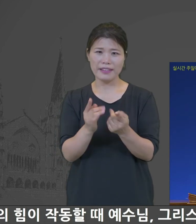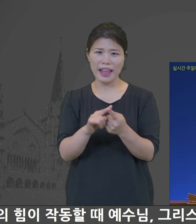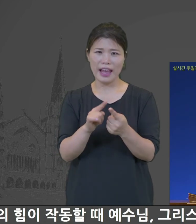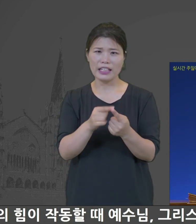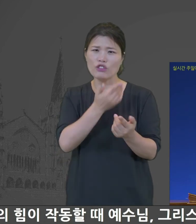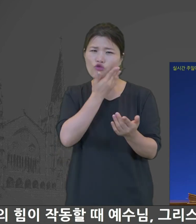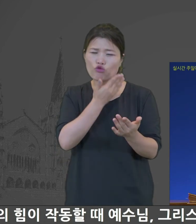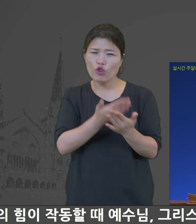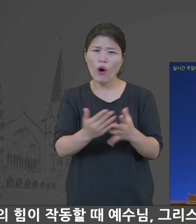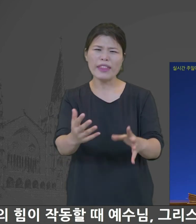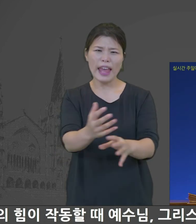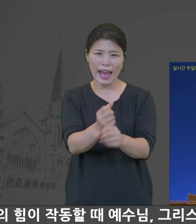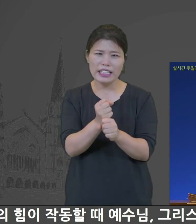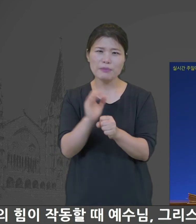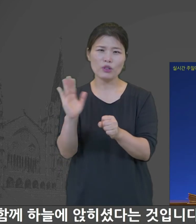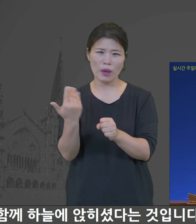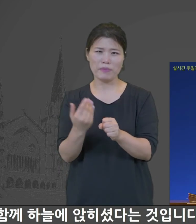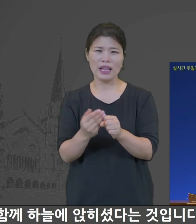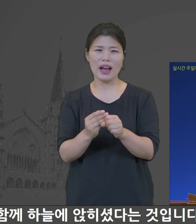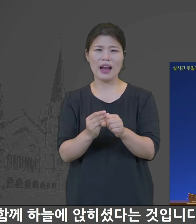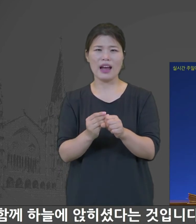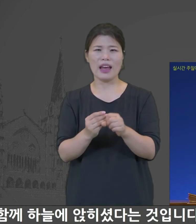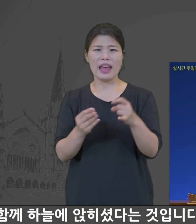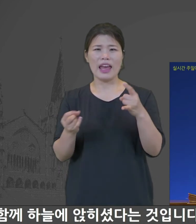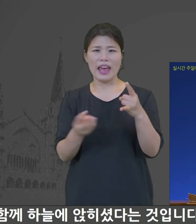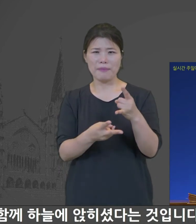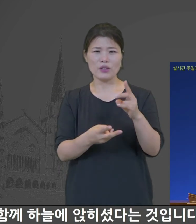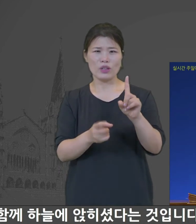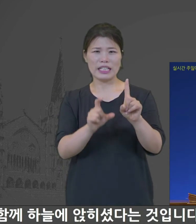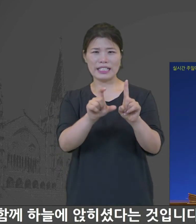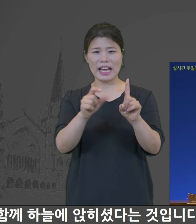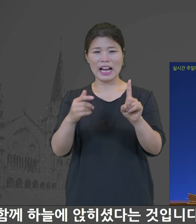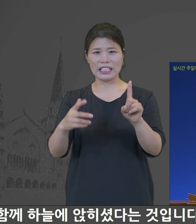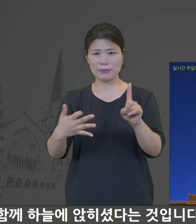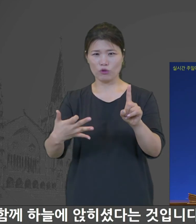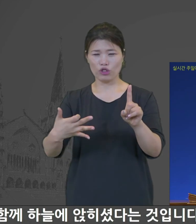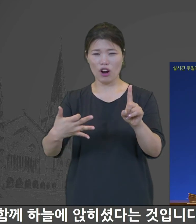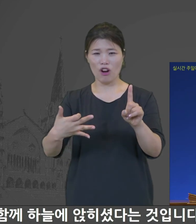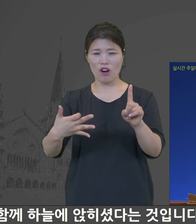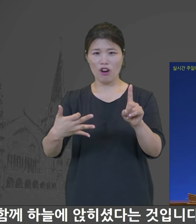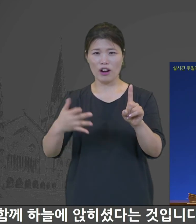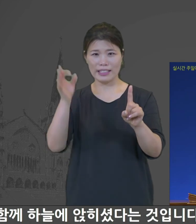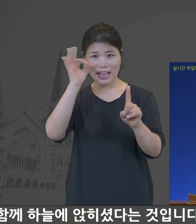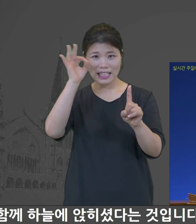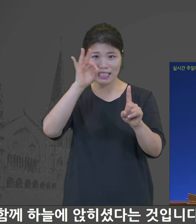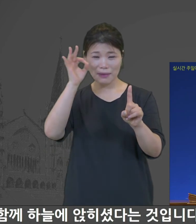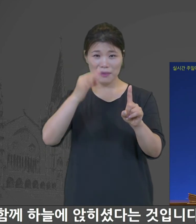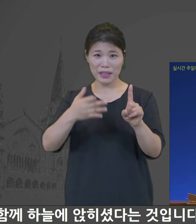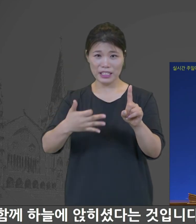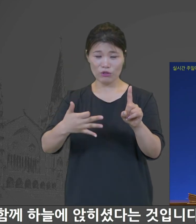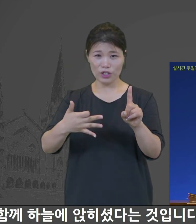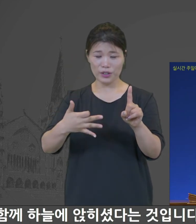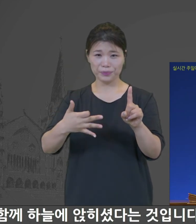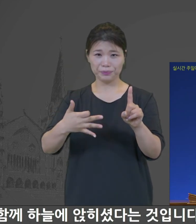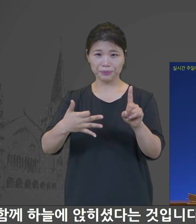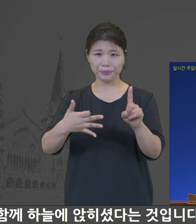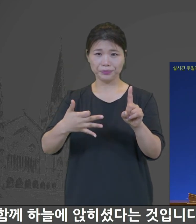될 말씀인데 1장 19절입니다. 지난주 말씀 1장 19절 찾아갑시다.